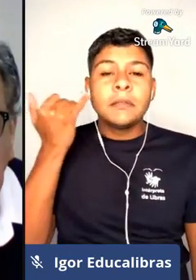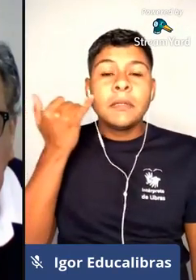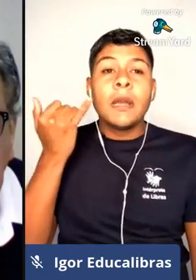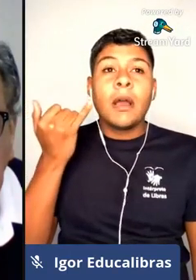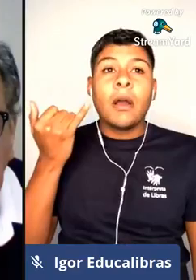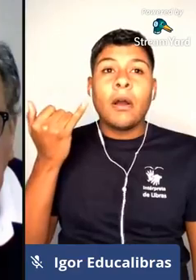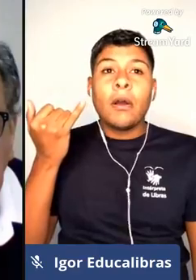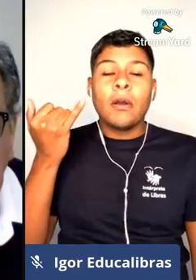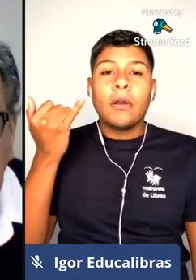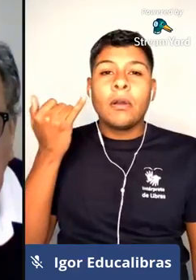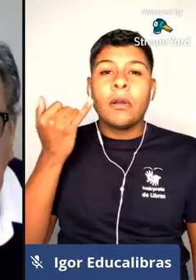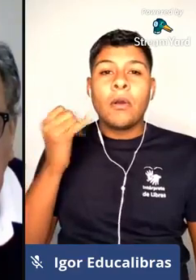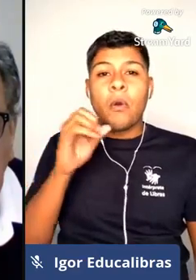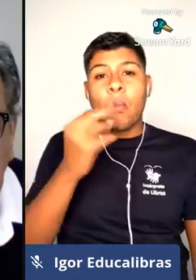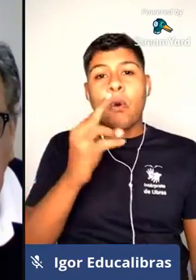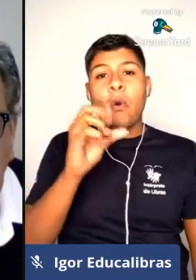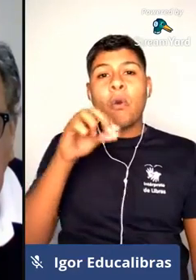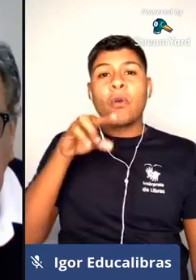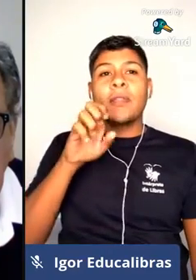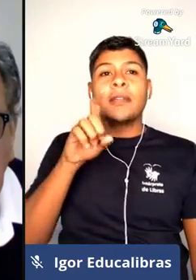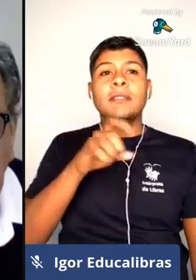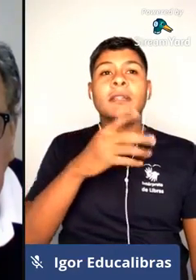a minha conexão aqui que está ruim.